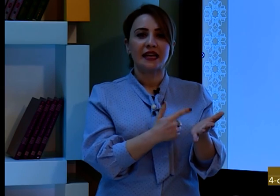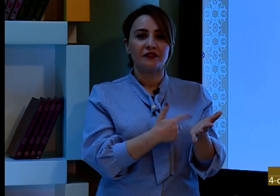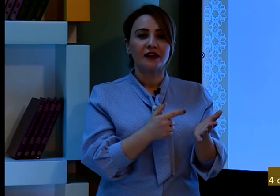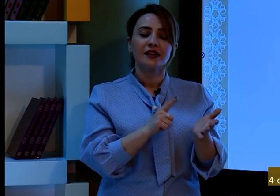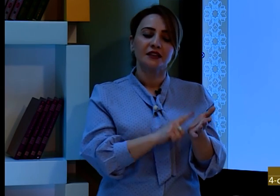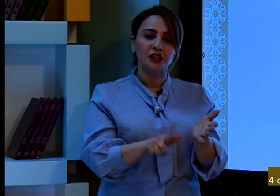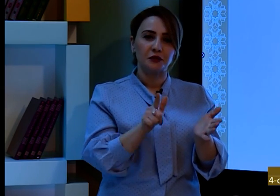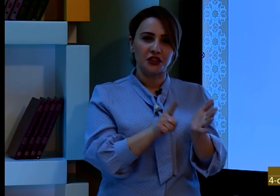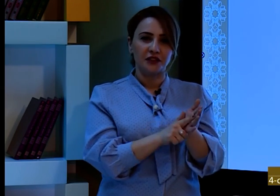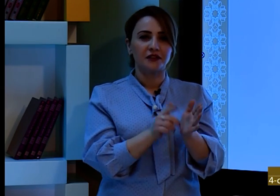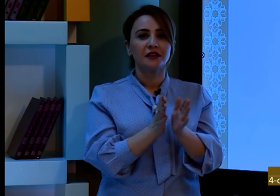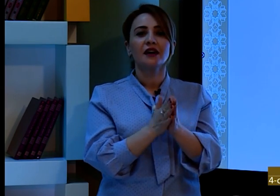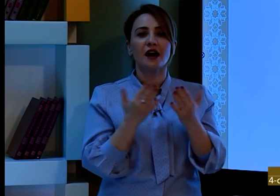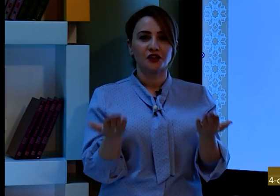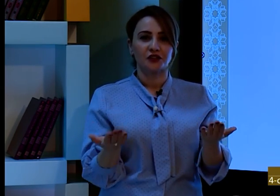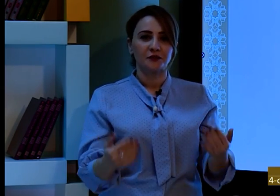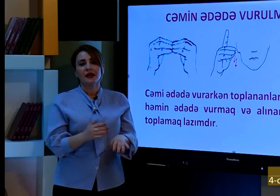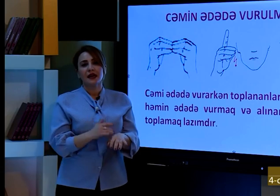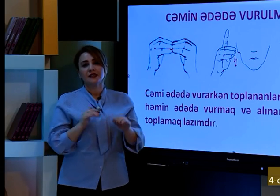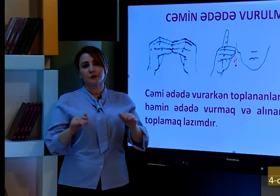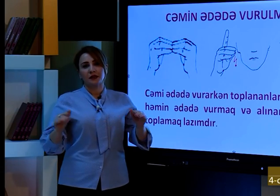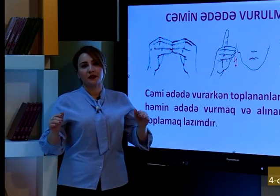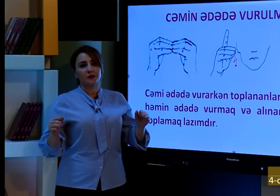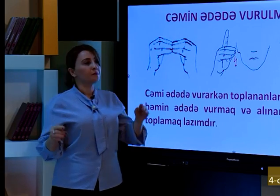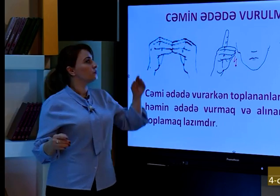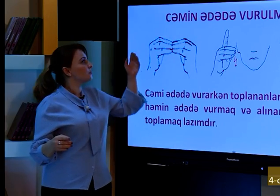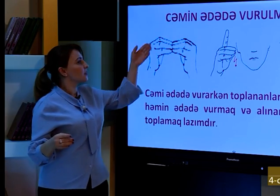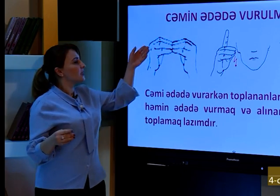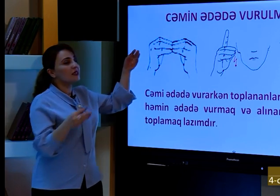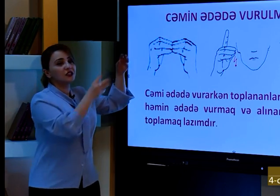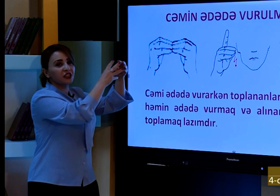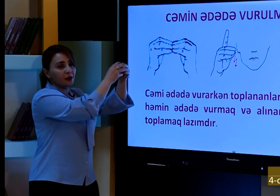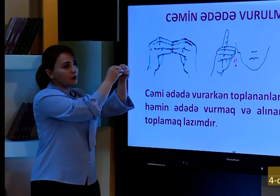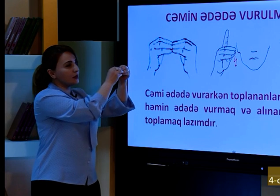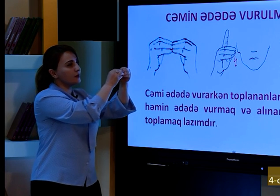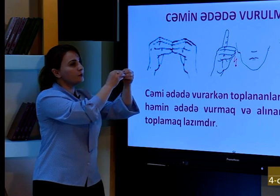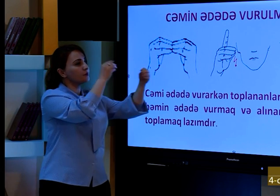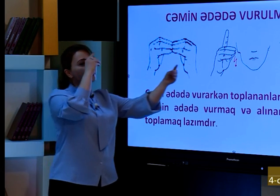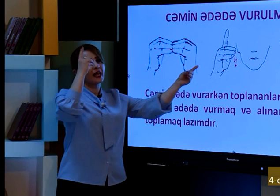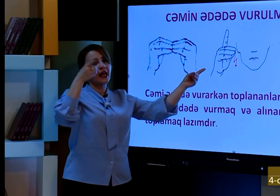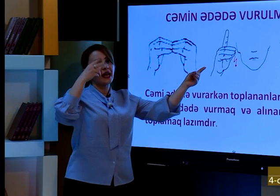səhifə 77-ni açın. Əziz balalar, cəmin